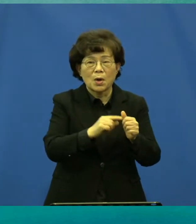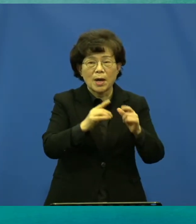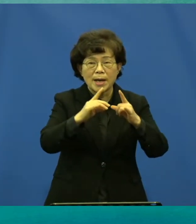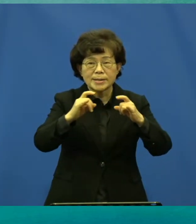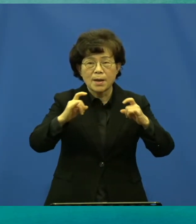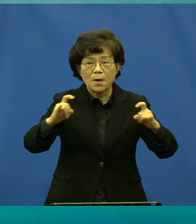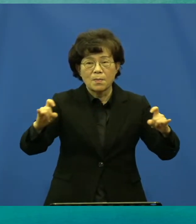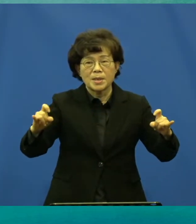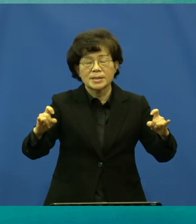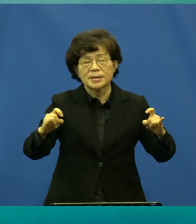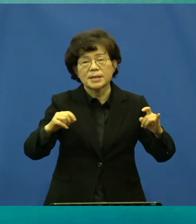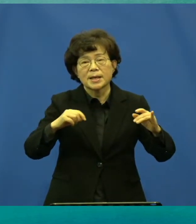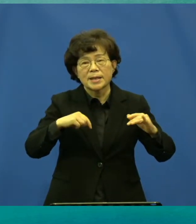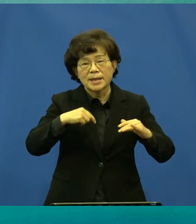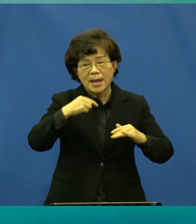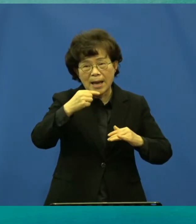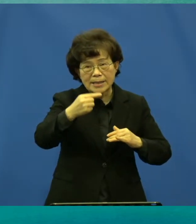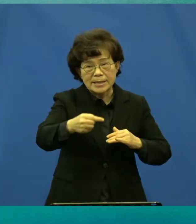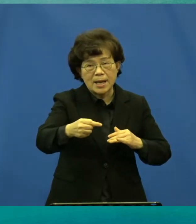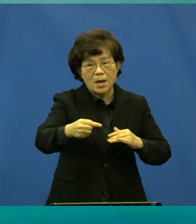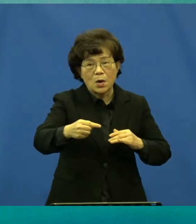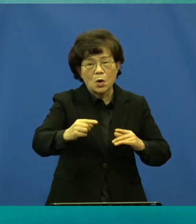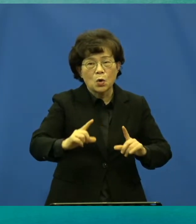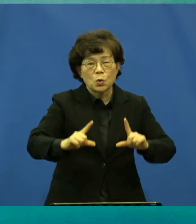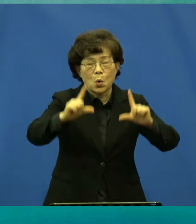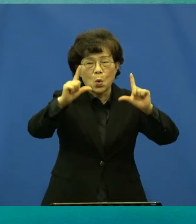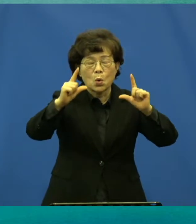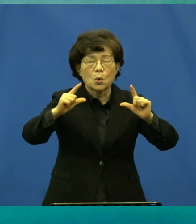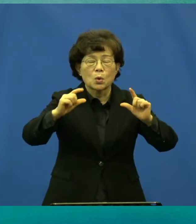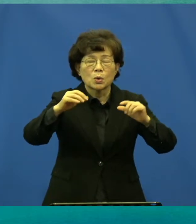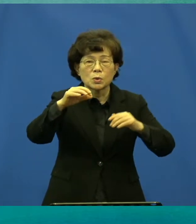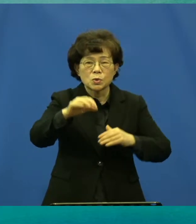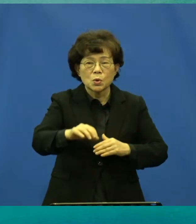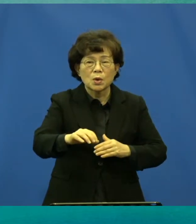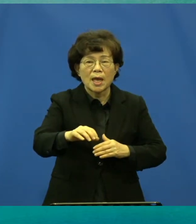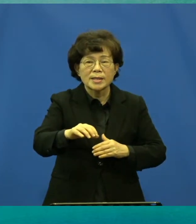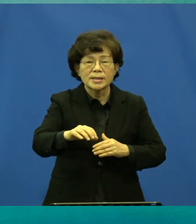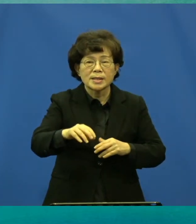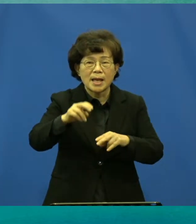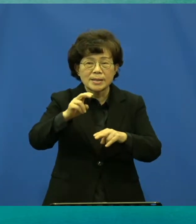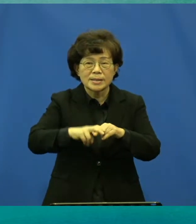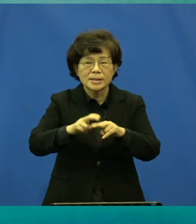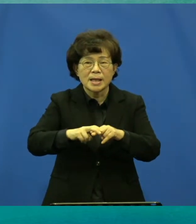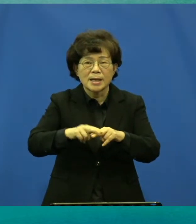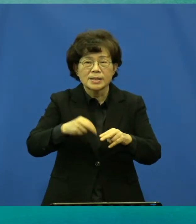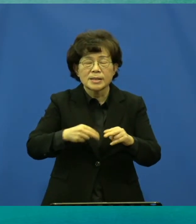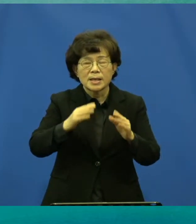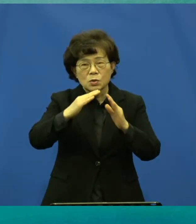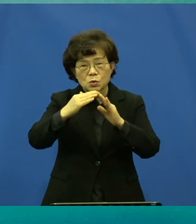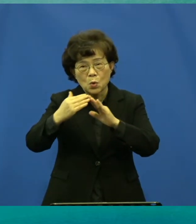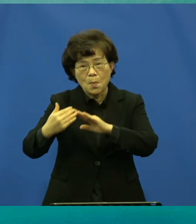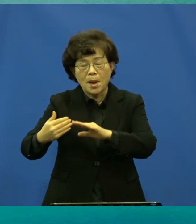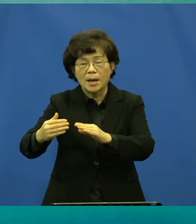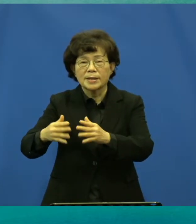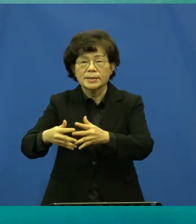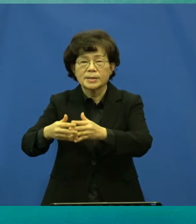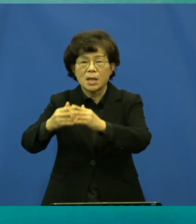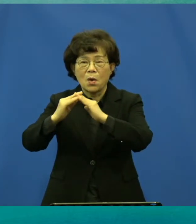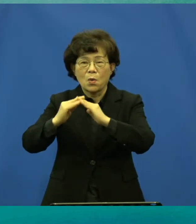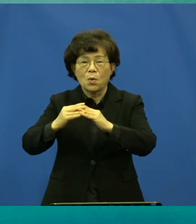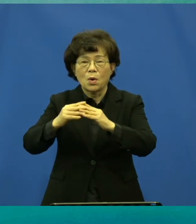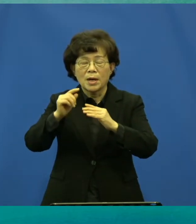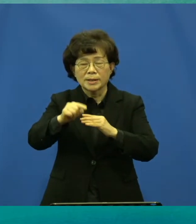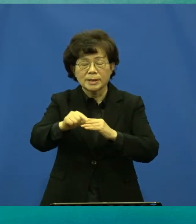성읍에서 나가서 그 성읍 동쪽에 앉아 거기서 자기를 위하여 초막을 짓고 그 성읍에 무슨